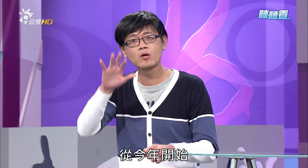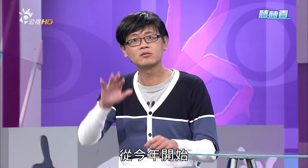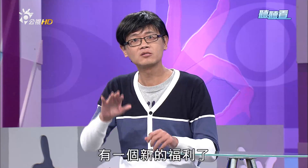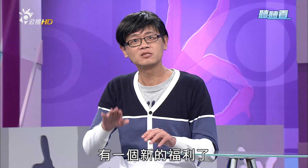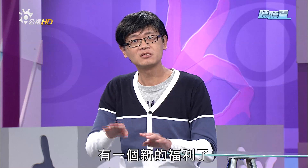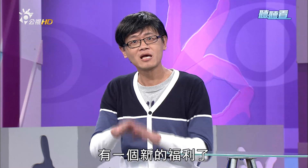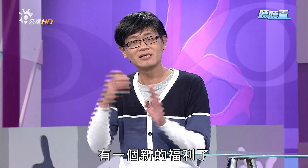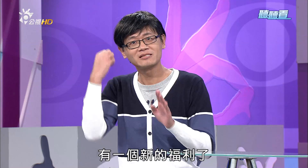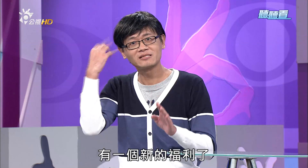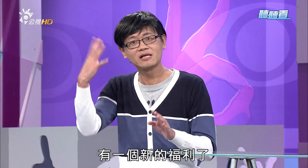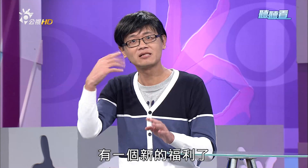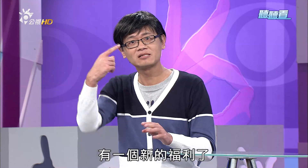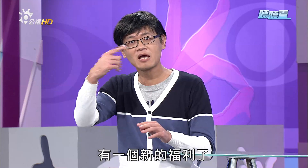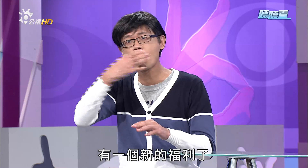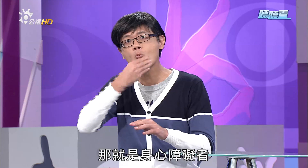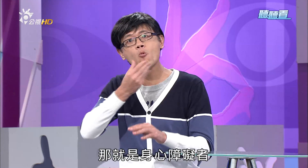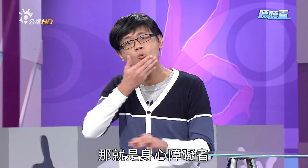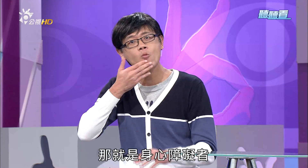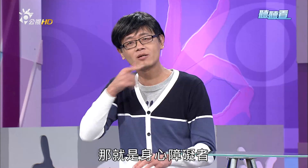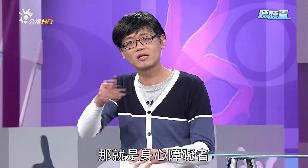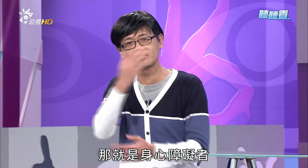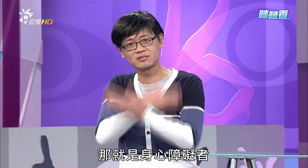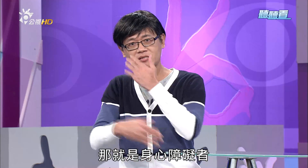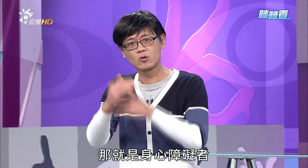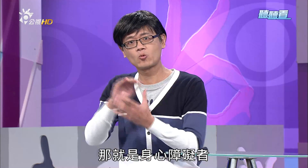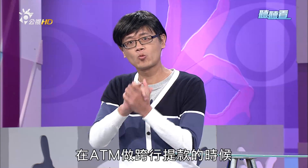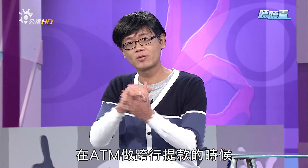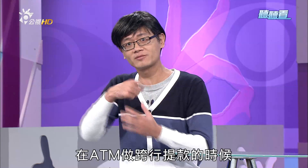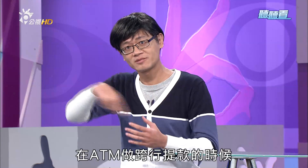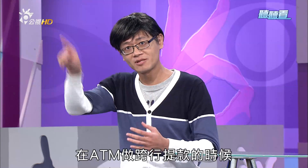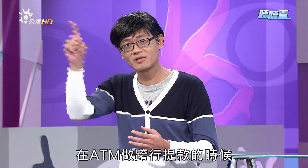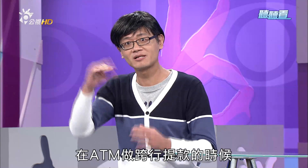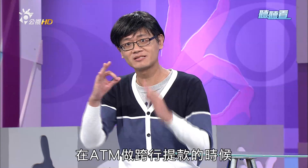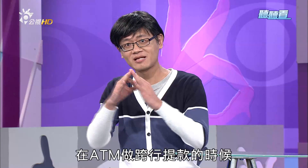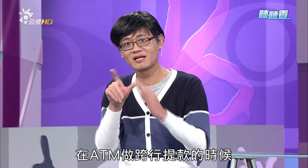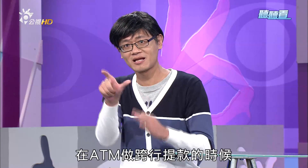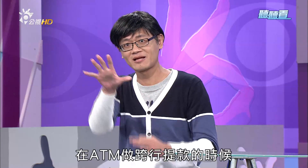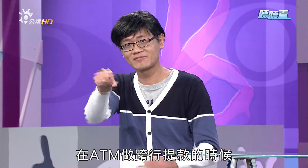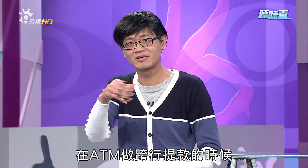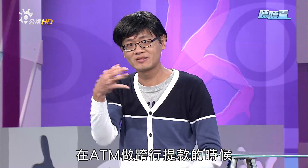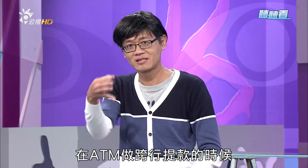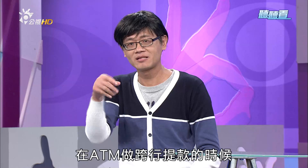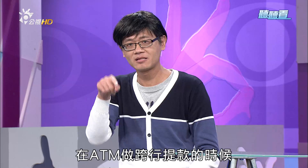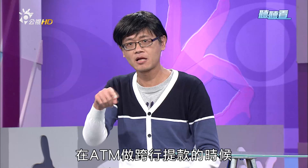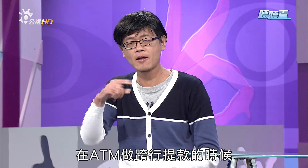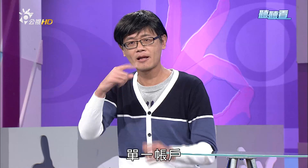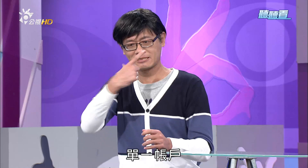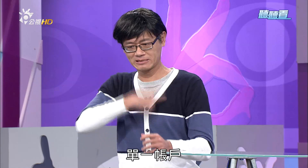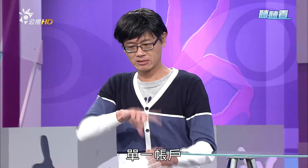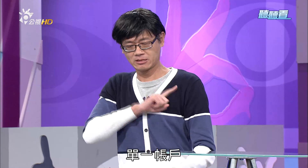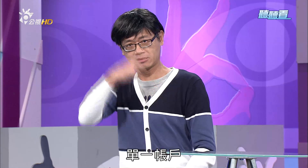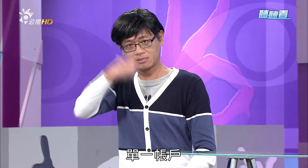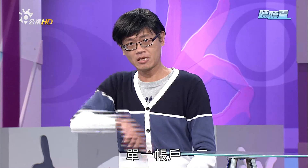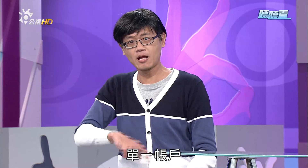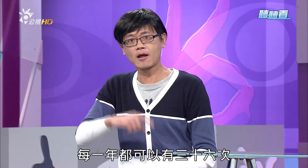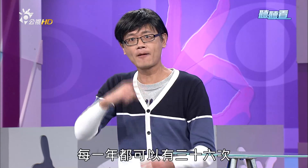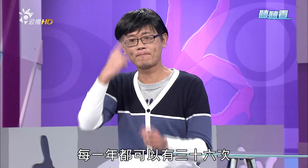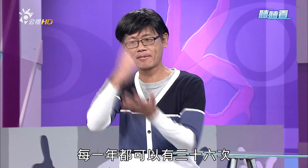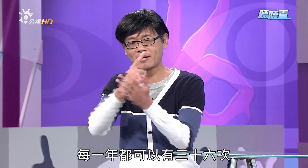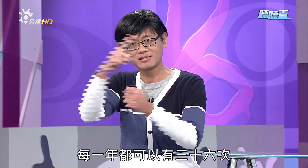有一个新的福利了，那就是身心障碍者在 ATM 做跨行提款的时候，单一账户啊，每一年都可以